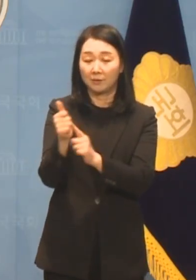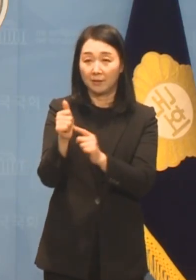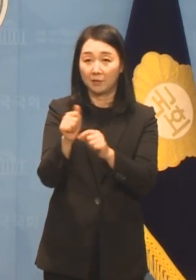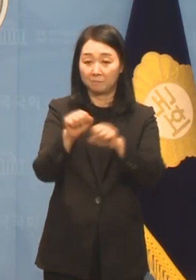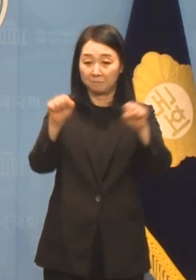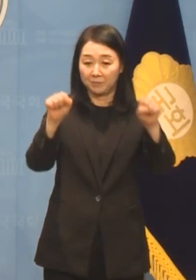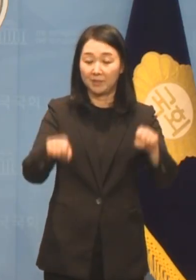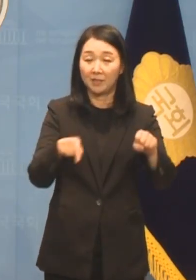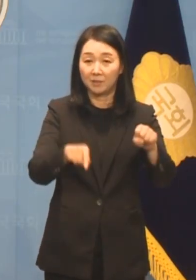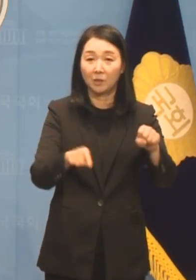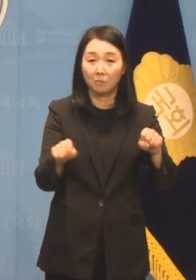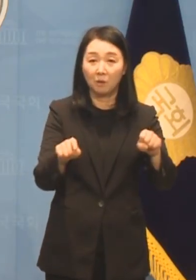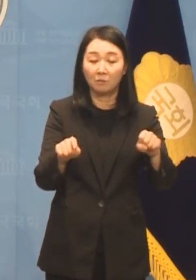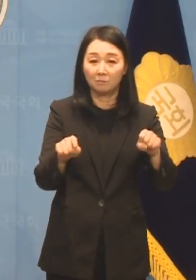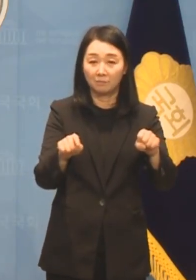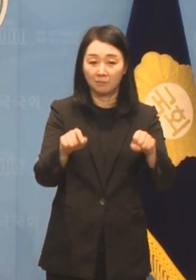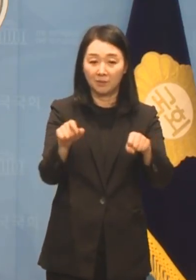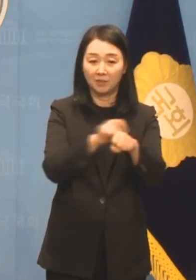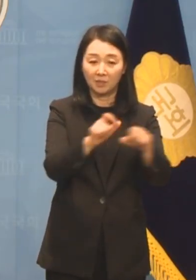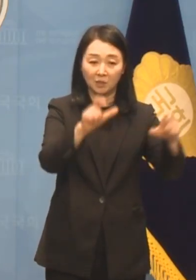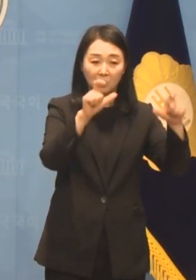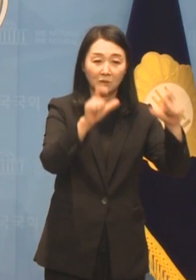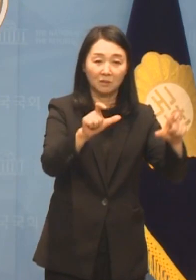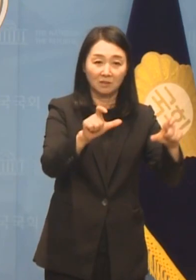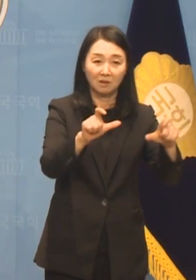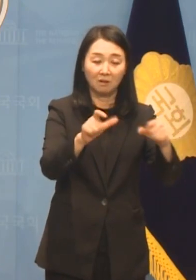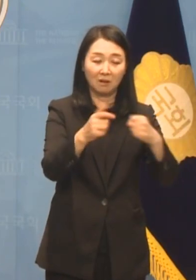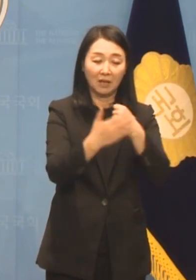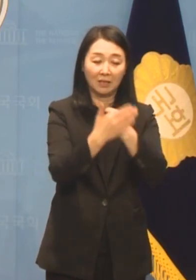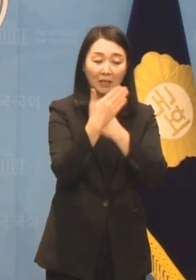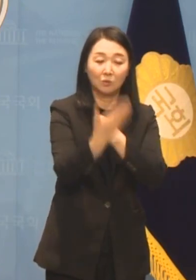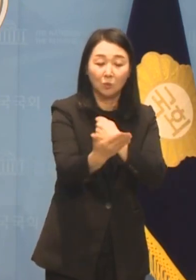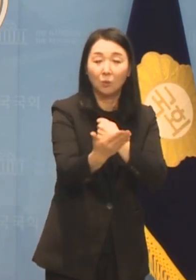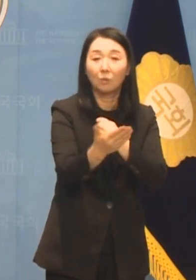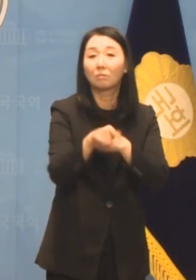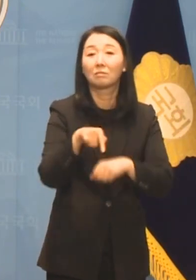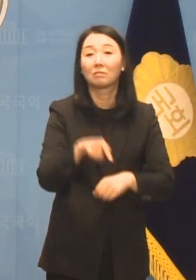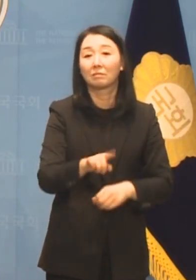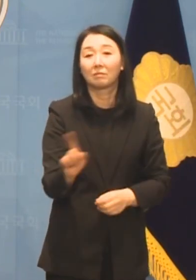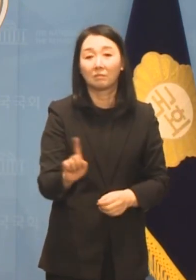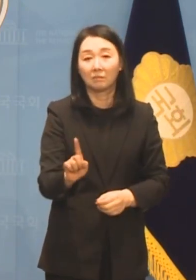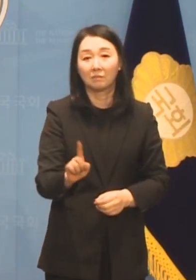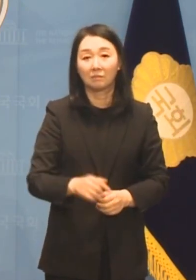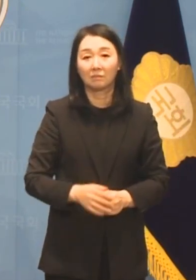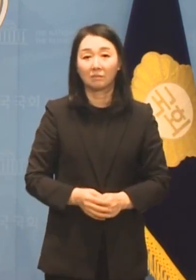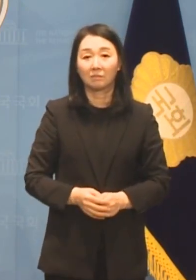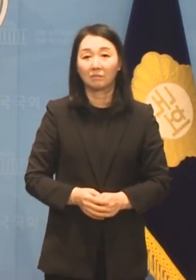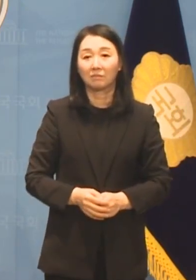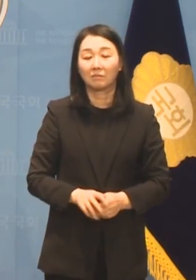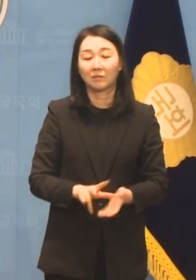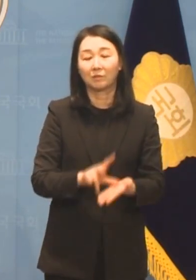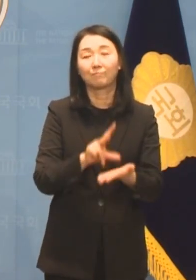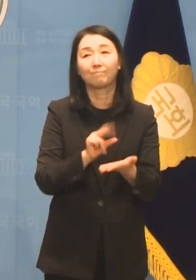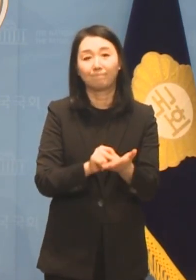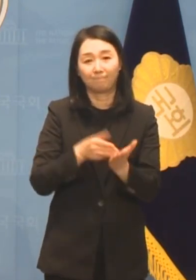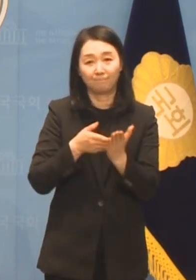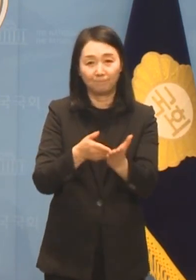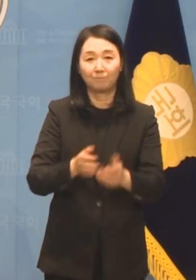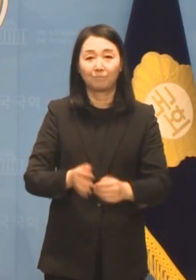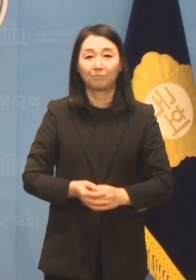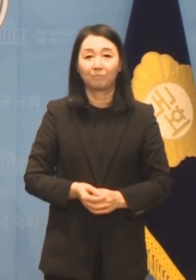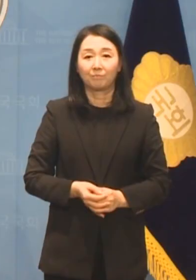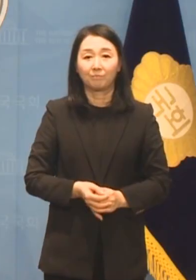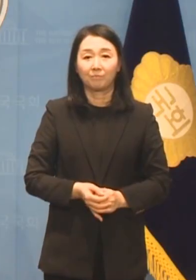지역에 대폭 규제를 풀어 특혜를 주는 저희가 무엇인지 문제를